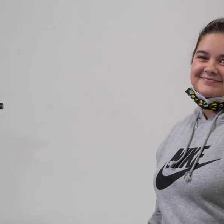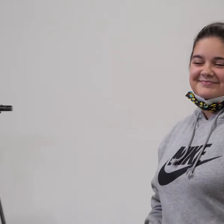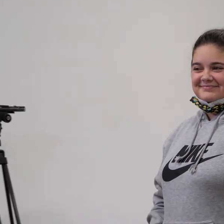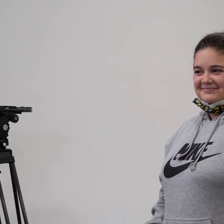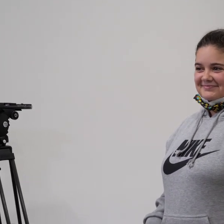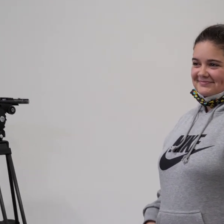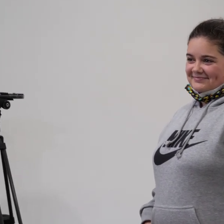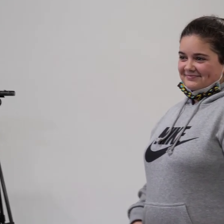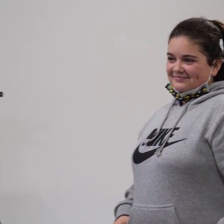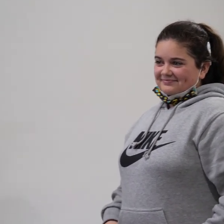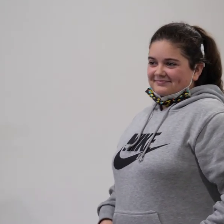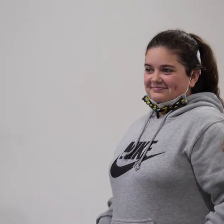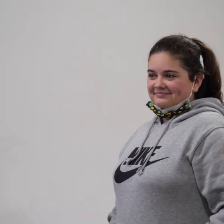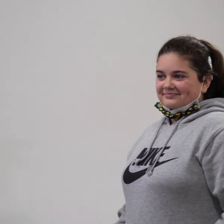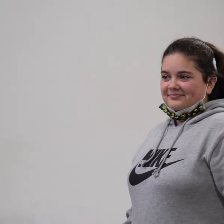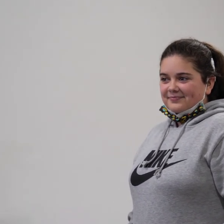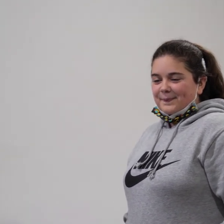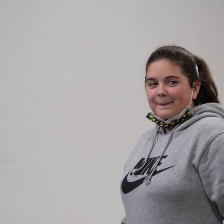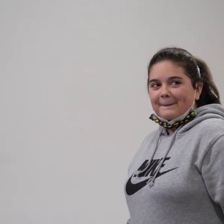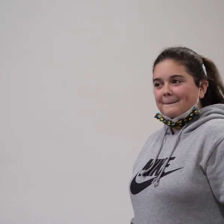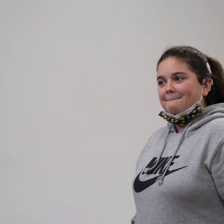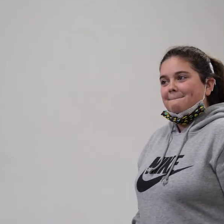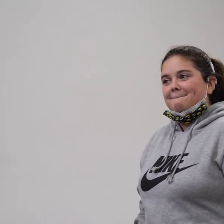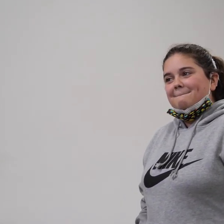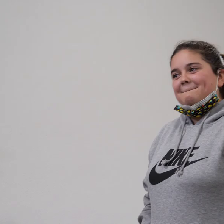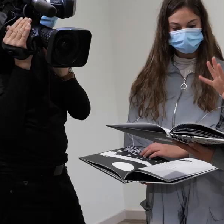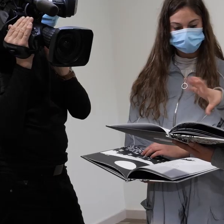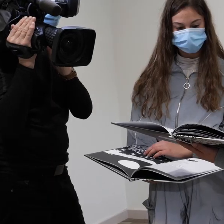finalement, ça s'est révélé un exercice plutôt simple.